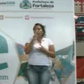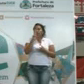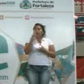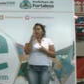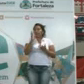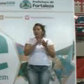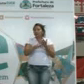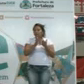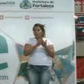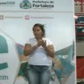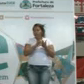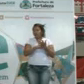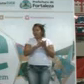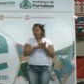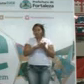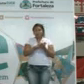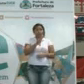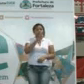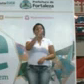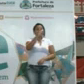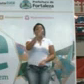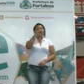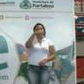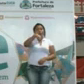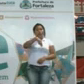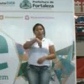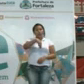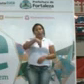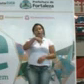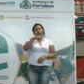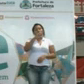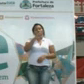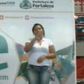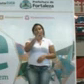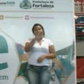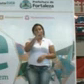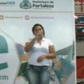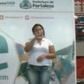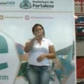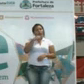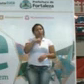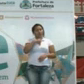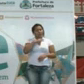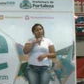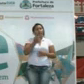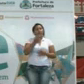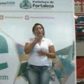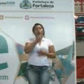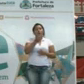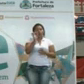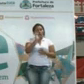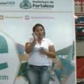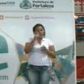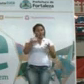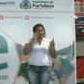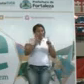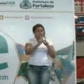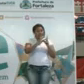o livro sobre a Maria, que é o Bom Crioulo, que apresenta uma cena lá de homossexualismo, mas fica